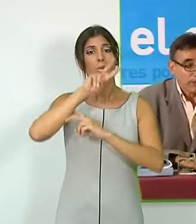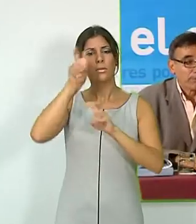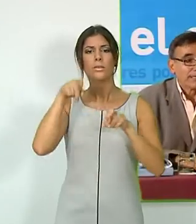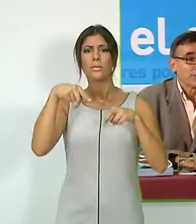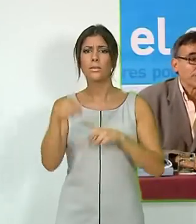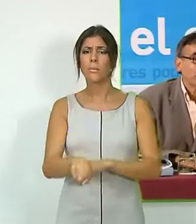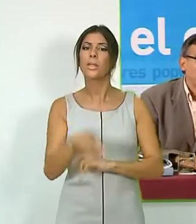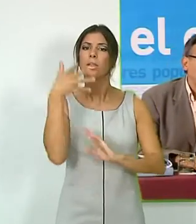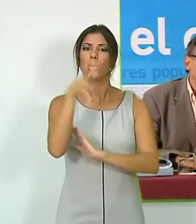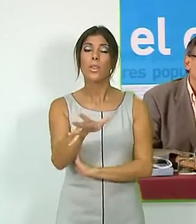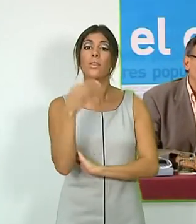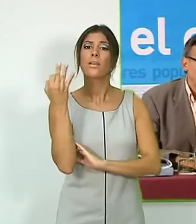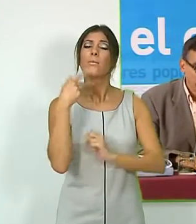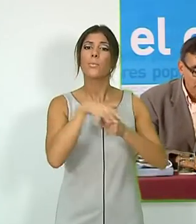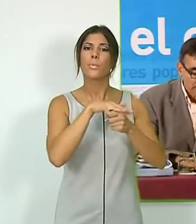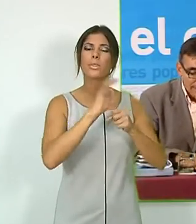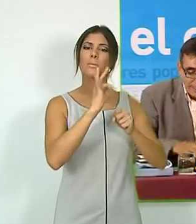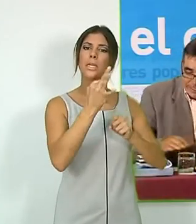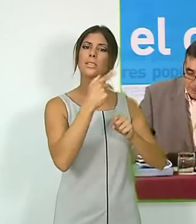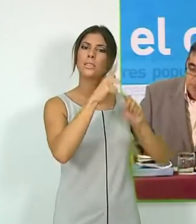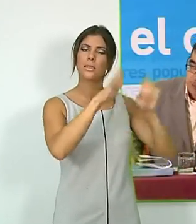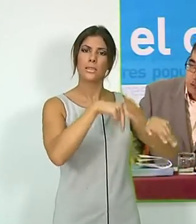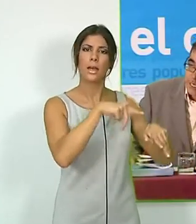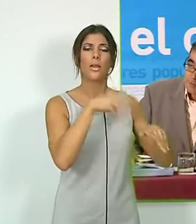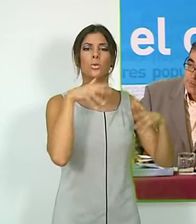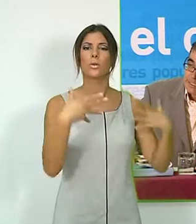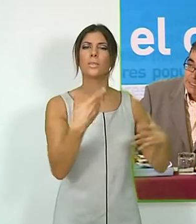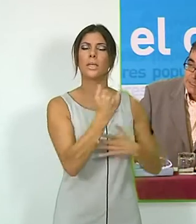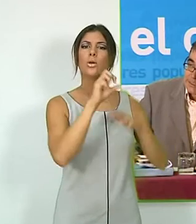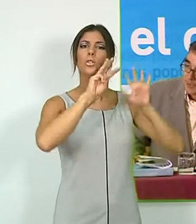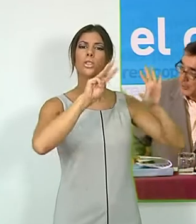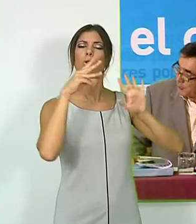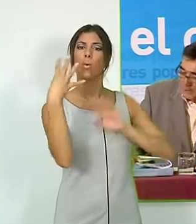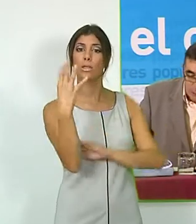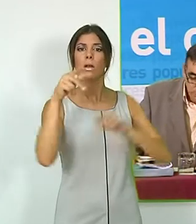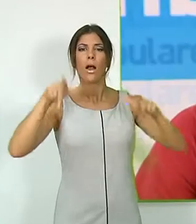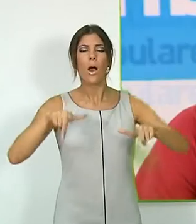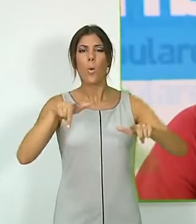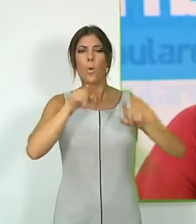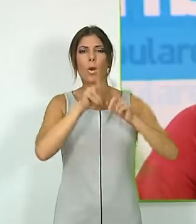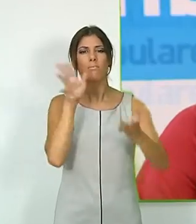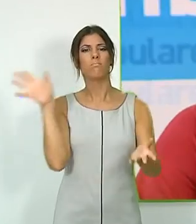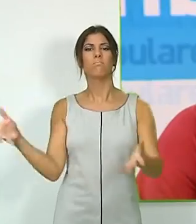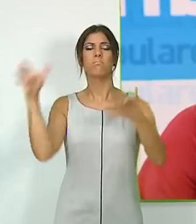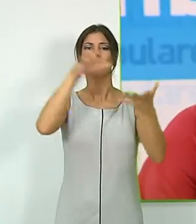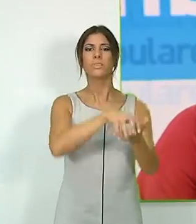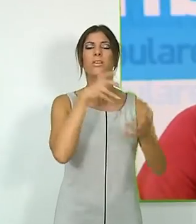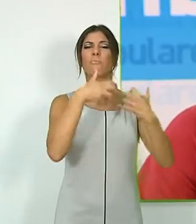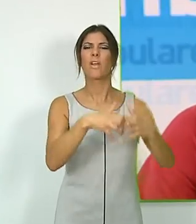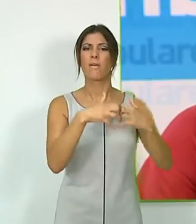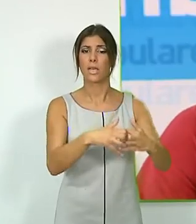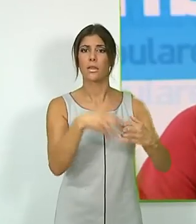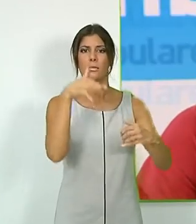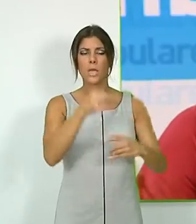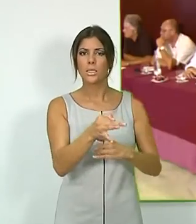ese sentido, el Popular ha denunciado que en la provincia de Cádiz actualmente hay 84 aulas prefabricadas y que el 30%